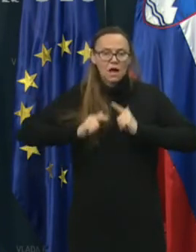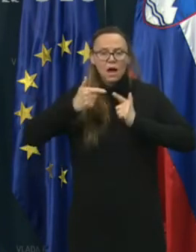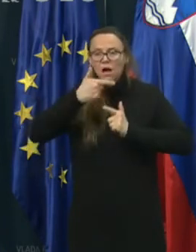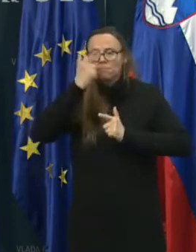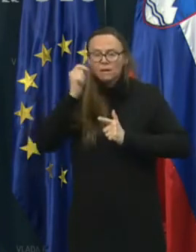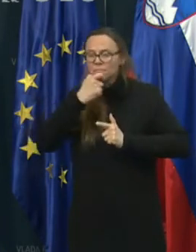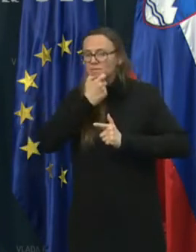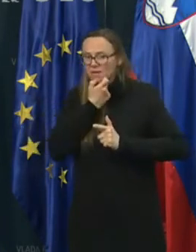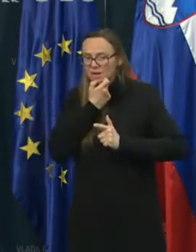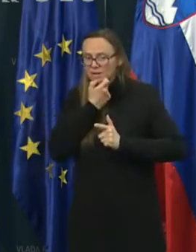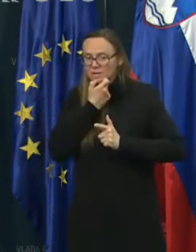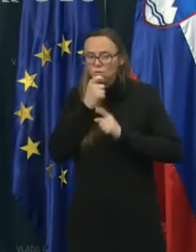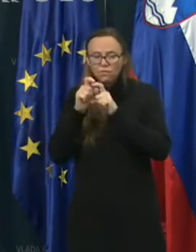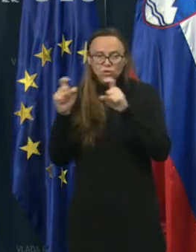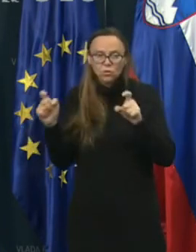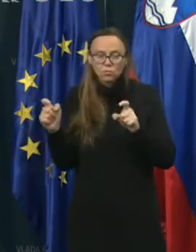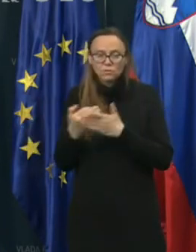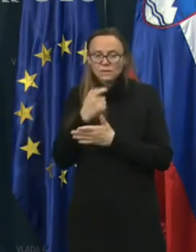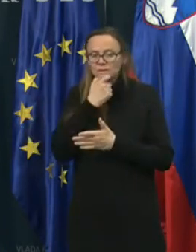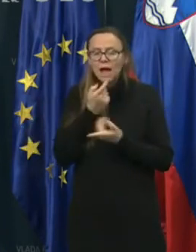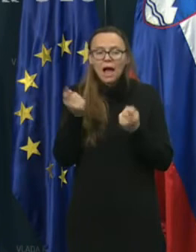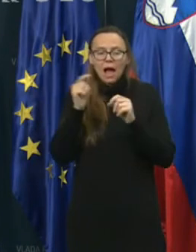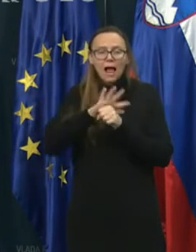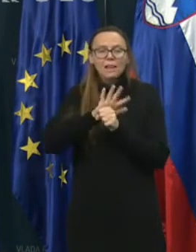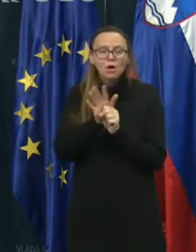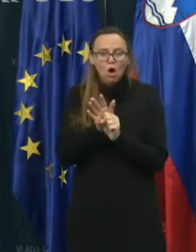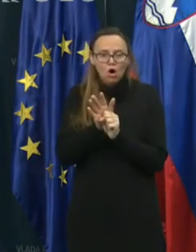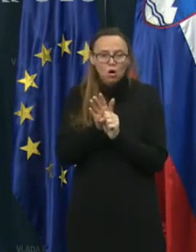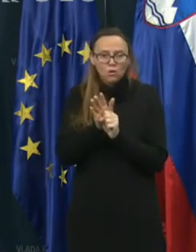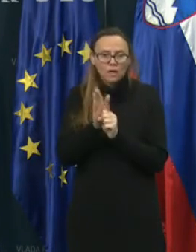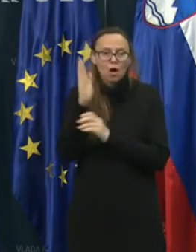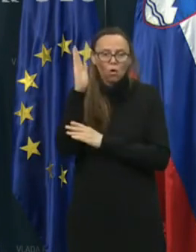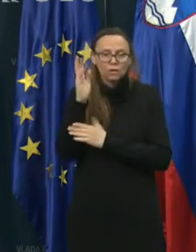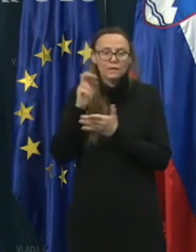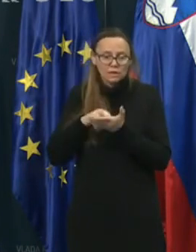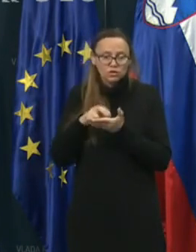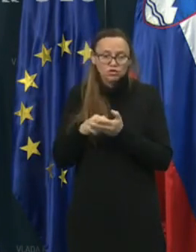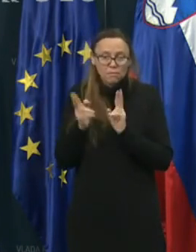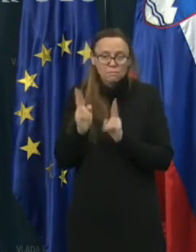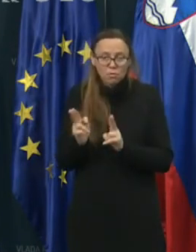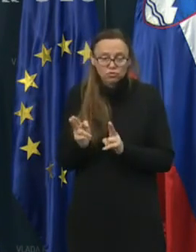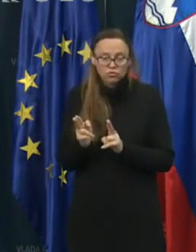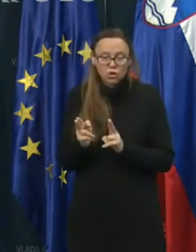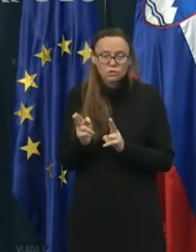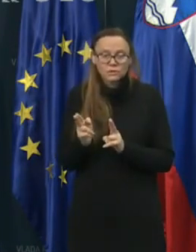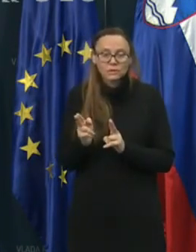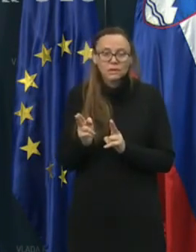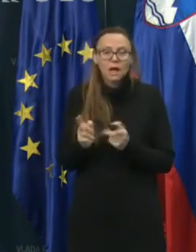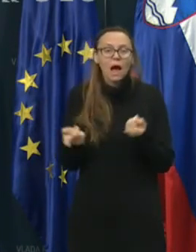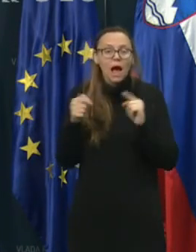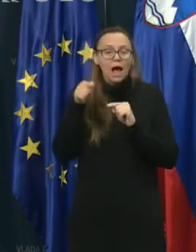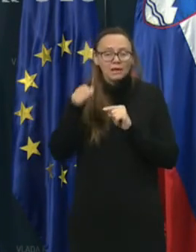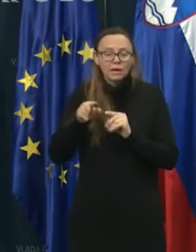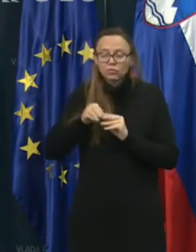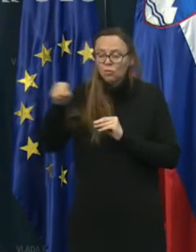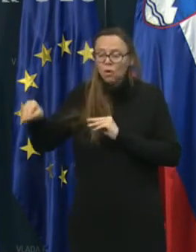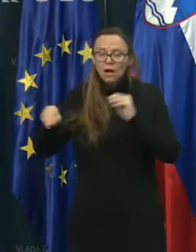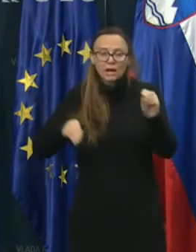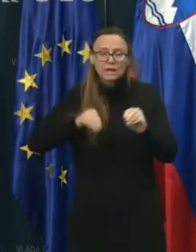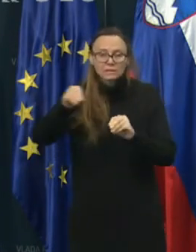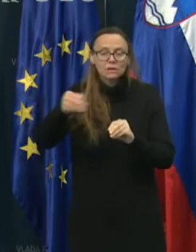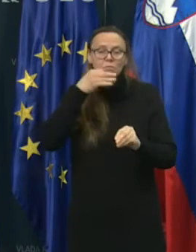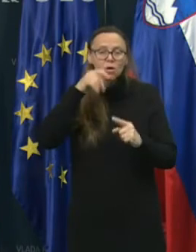Ali so torej korona hoteli še neka realna opcija in ali je to razseljevanje morda bolj tvegano, če bi se